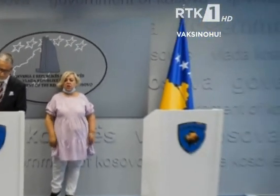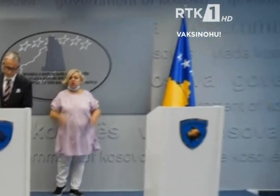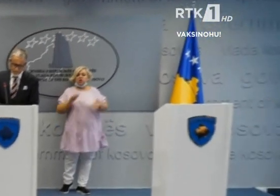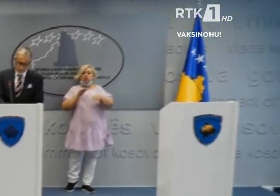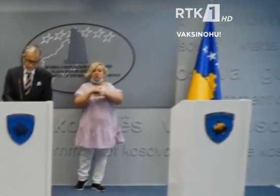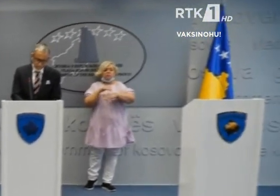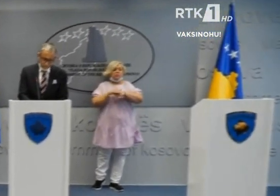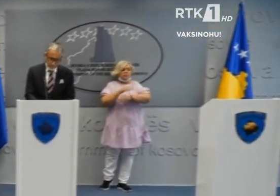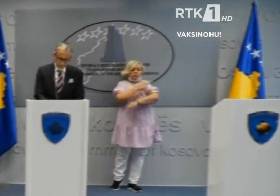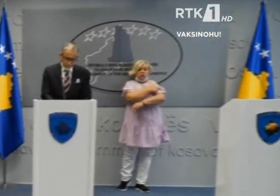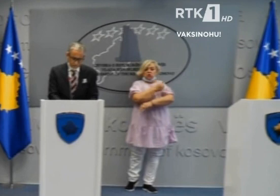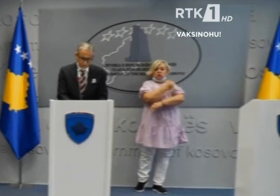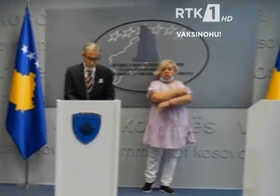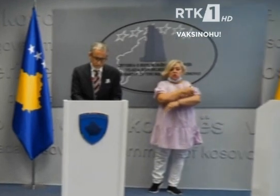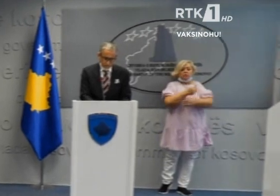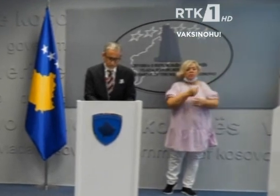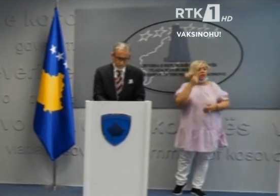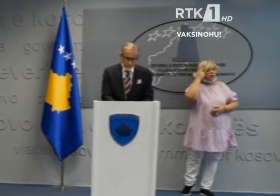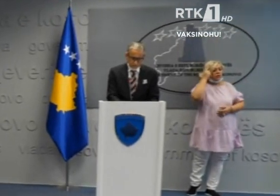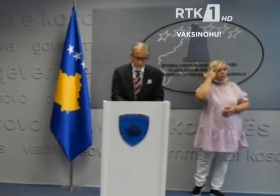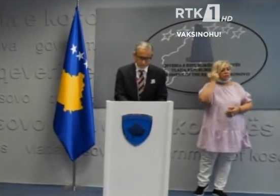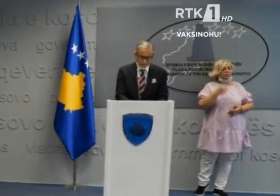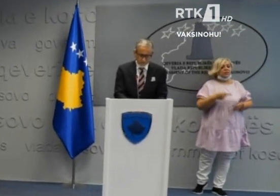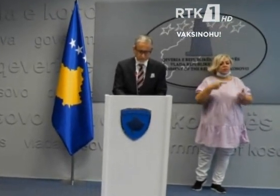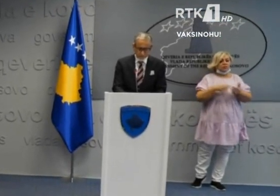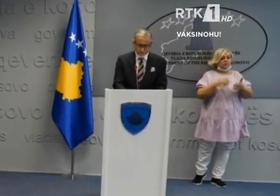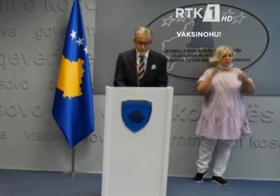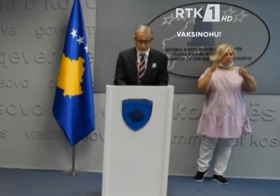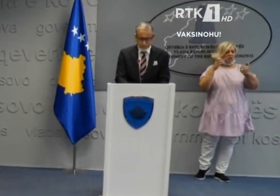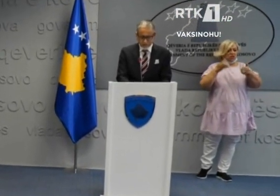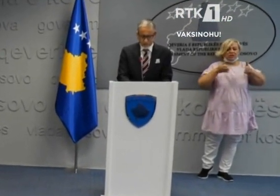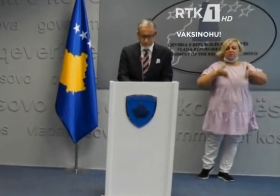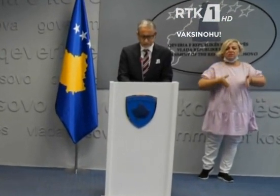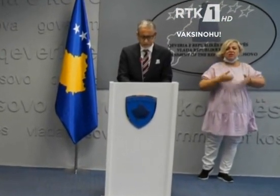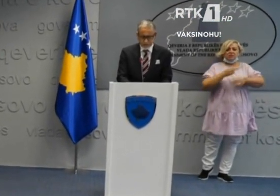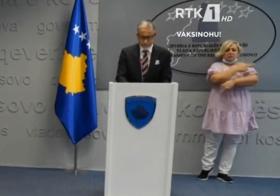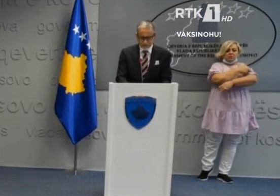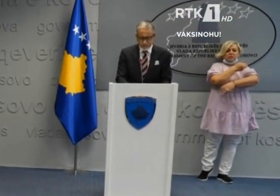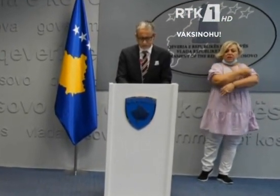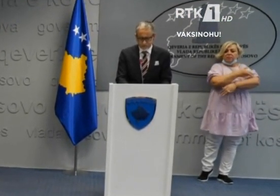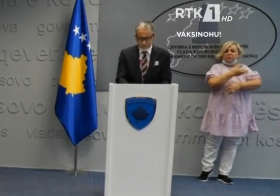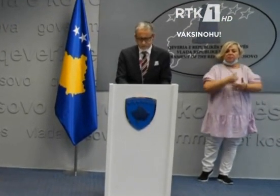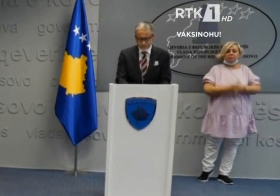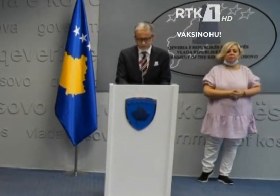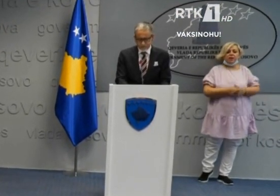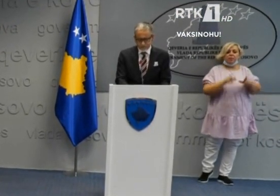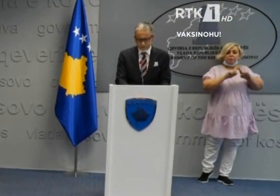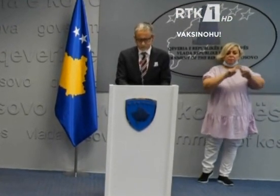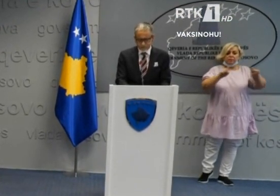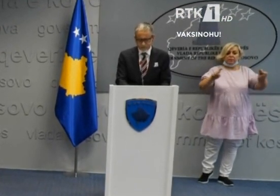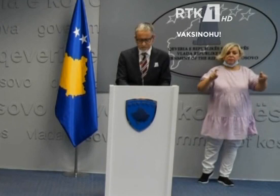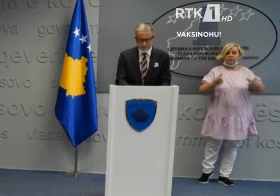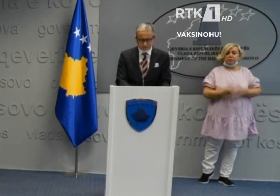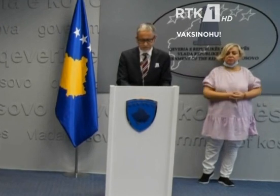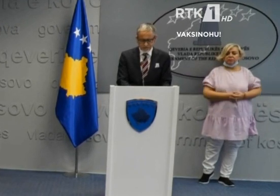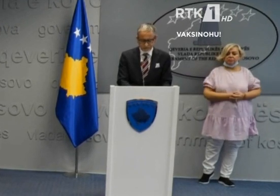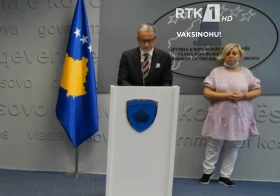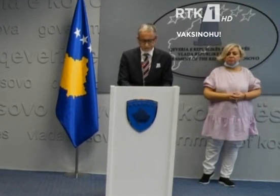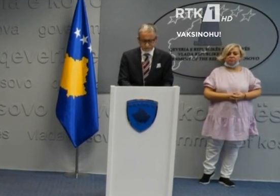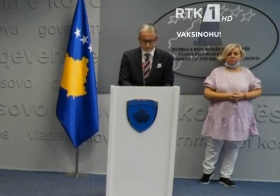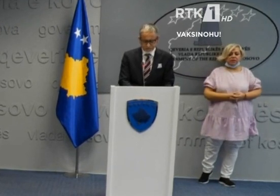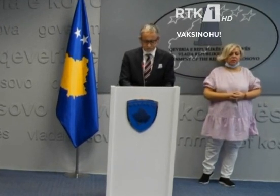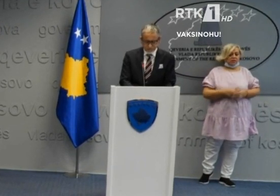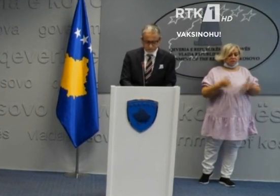Shërbimi spitalor klinik universitar e dim që i ka rrëth 1600 shtretër në dispozicion të pandemisë, tani janë